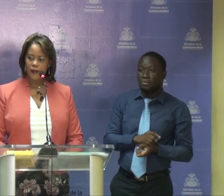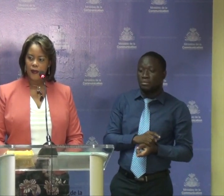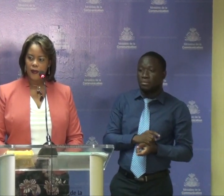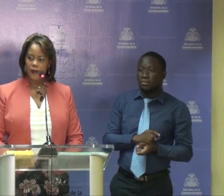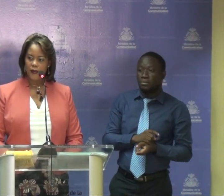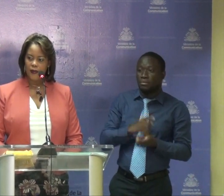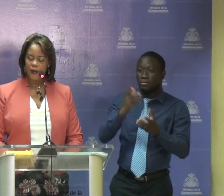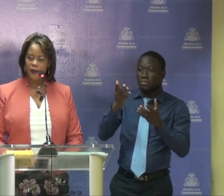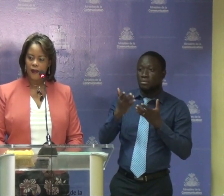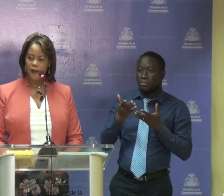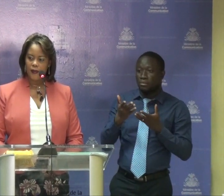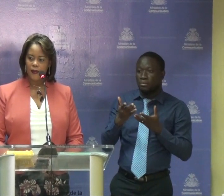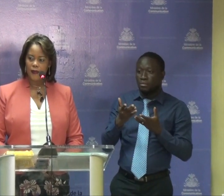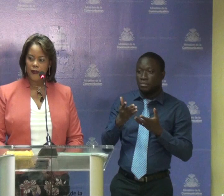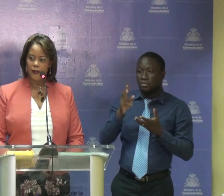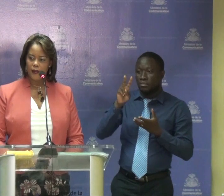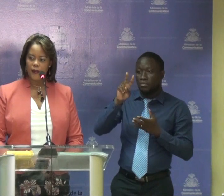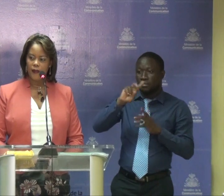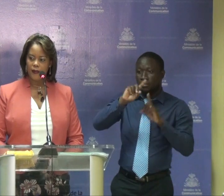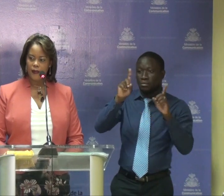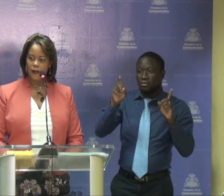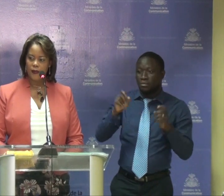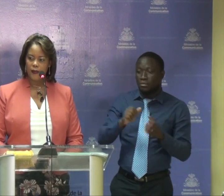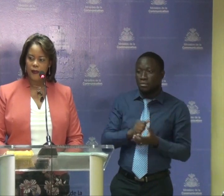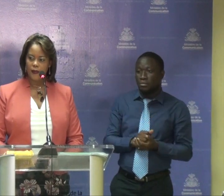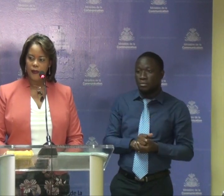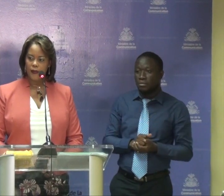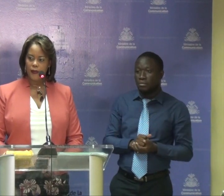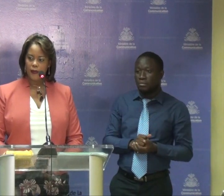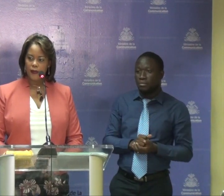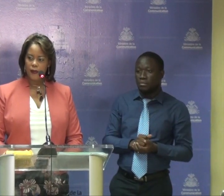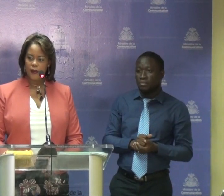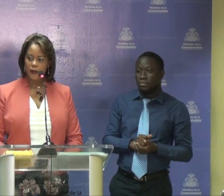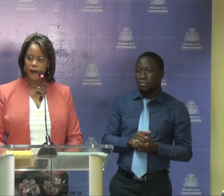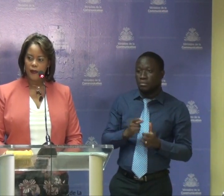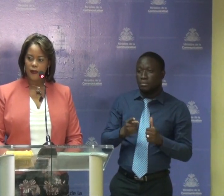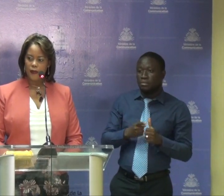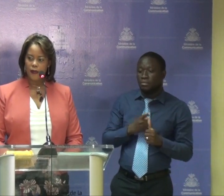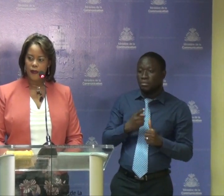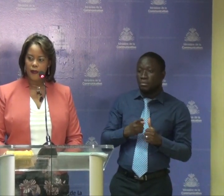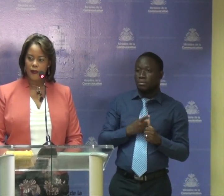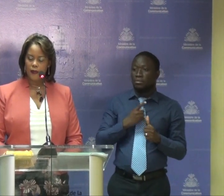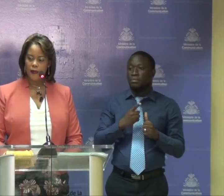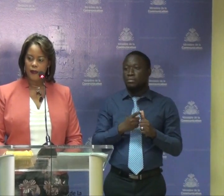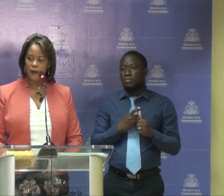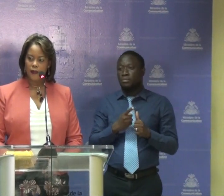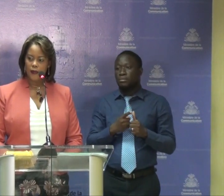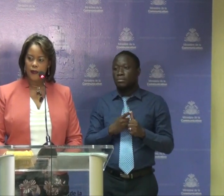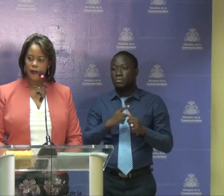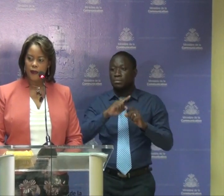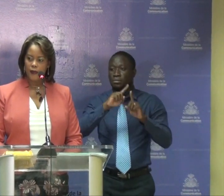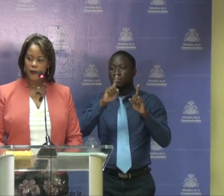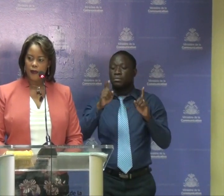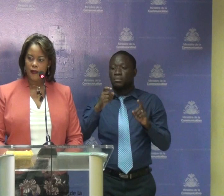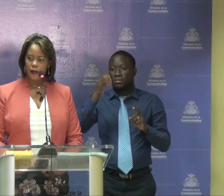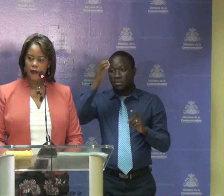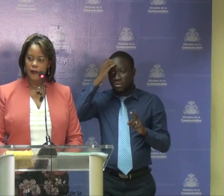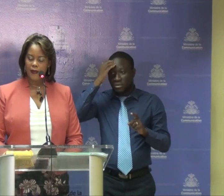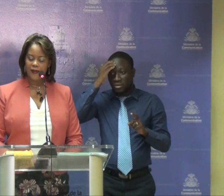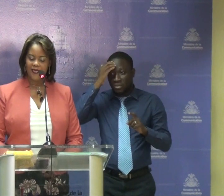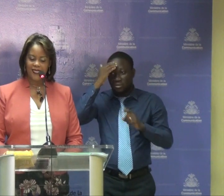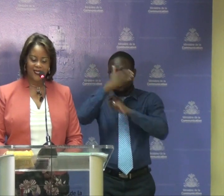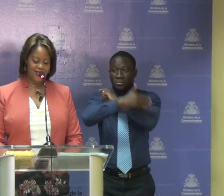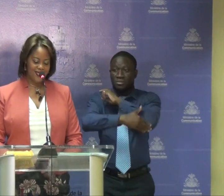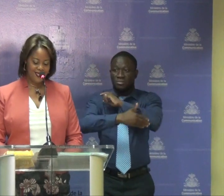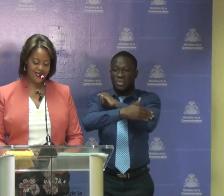ma vie poser deux questions par rapport à ce que dit là. Première, c'est pour demander où. D'abord, est-ce qu'on est au courant que le pays a ça l'empile